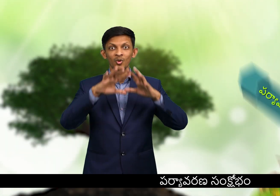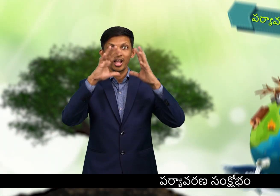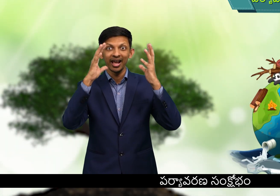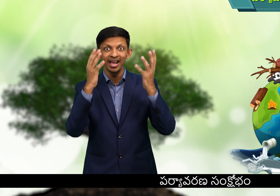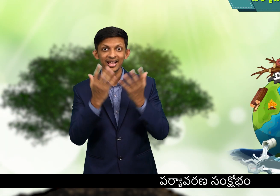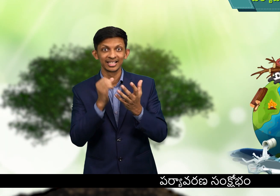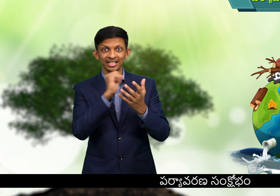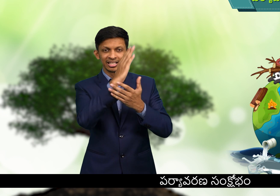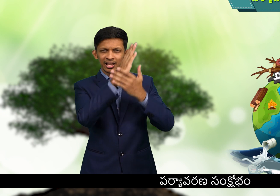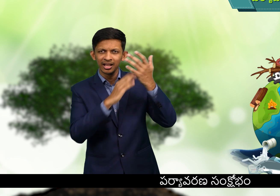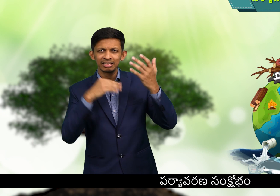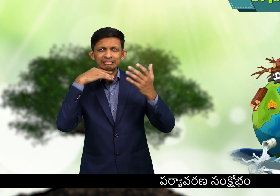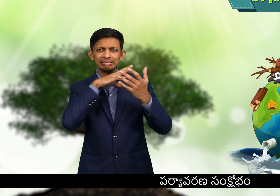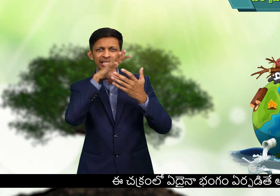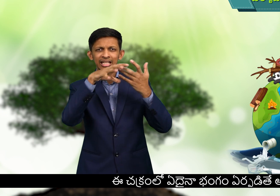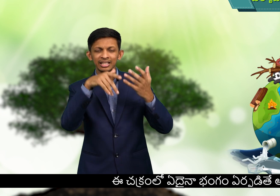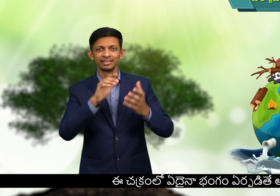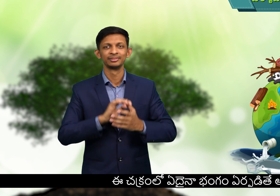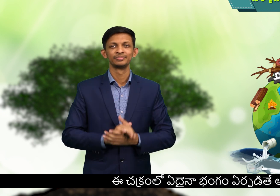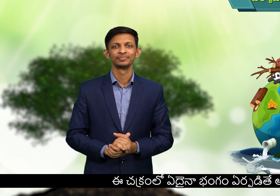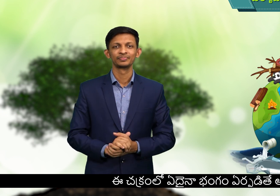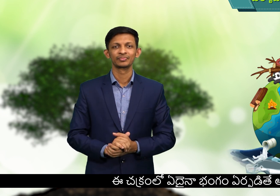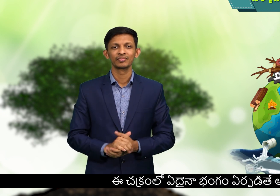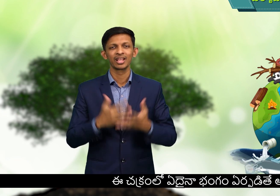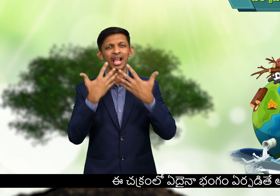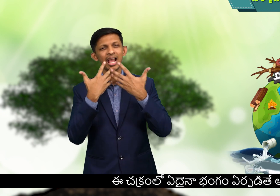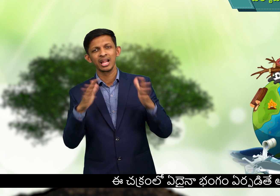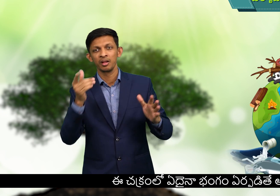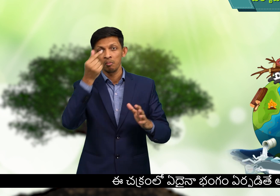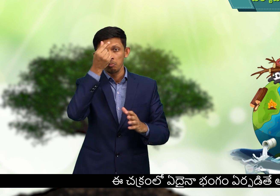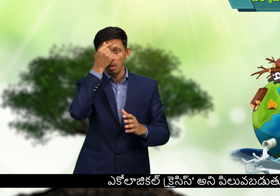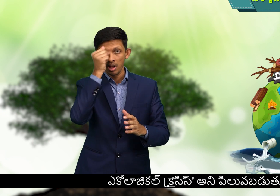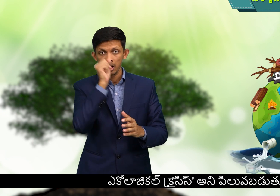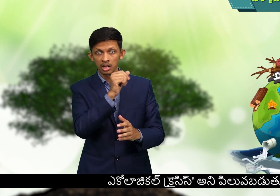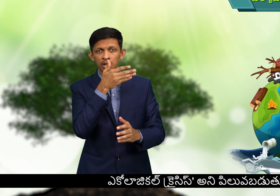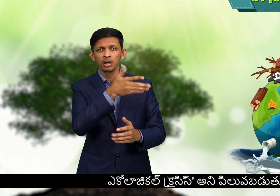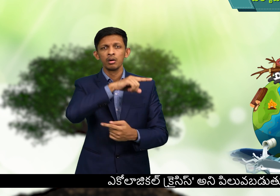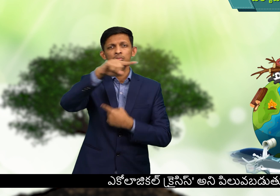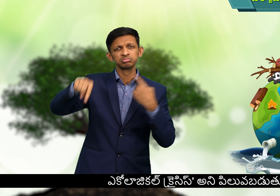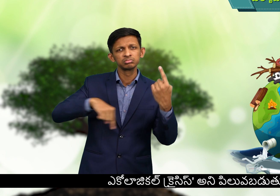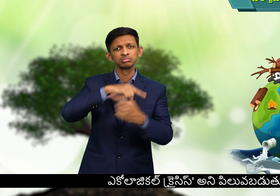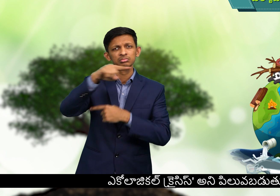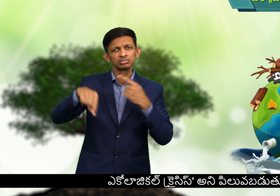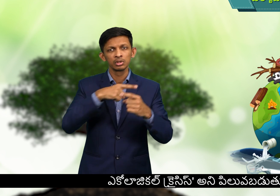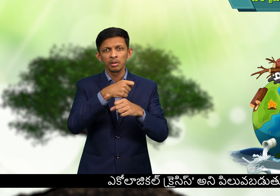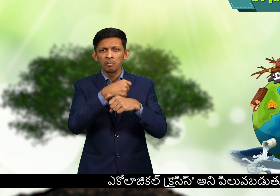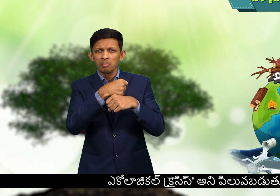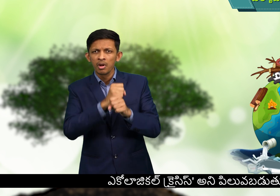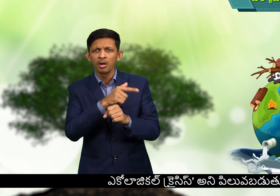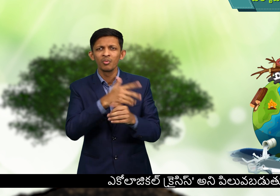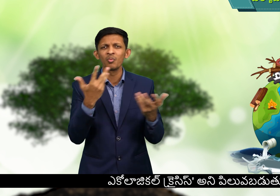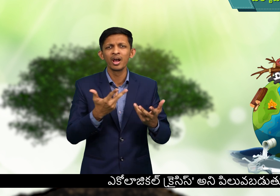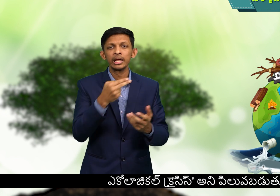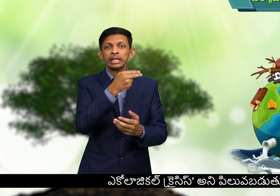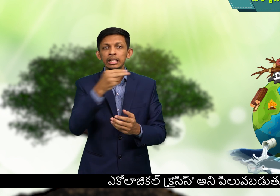పర్యావరణ సంక్షోభం. ఈ చక్రంలో ఏదైనా భంగం ఏర్పడితే అది ఎకోలాజికల్ క్రైసిస్ అని